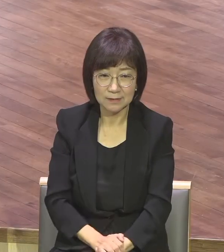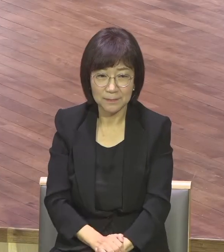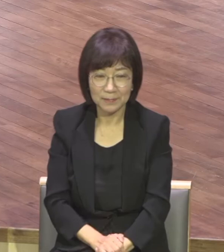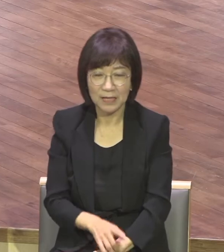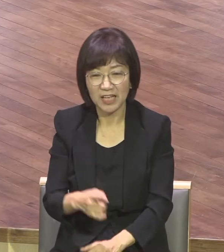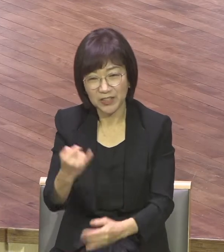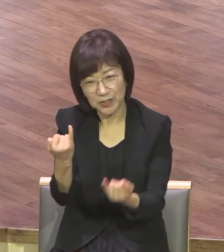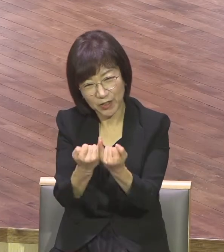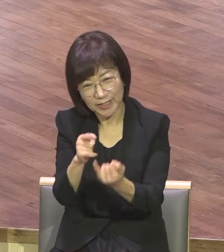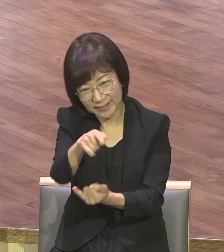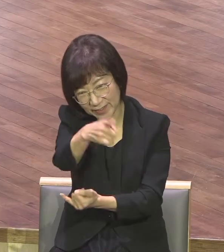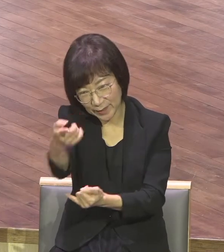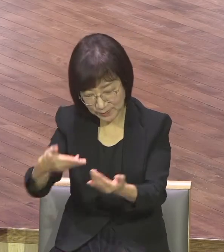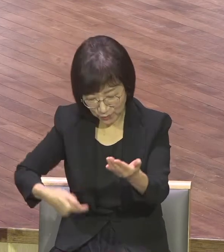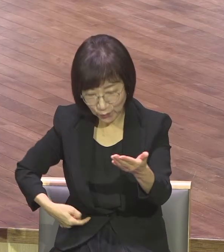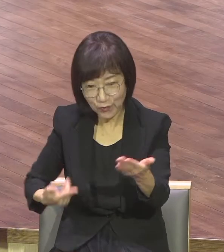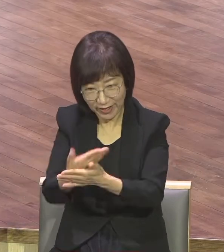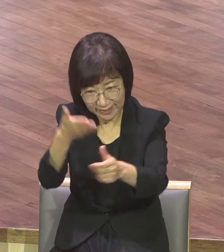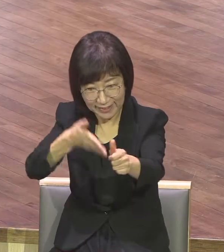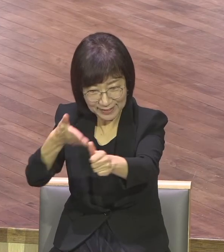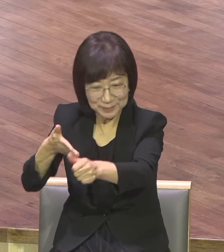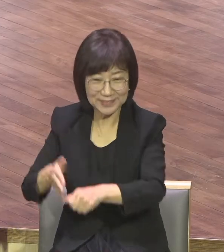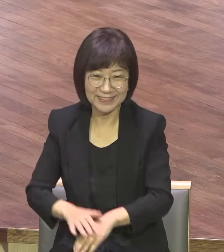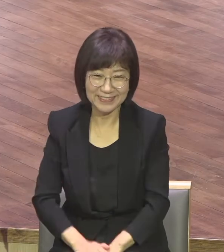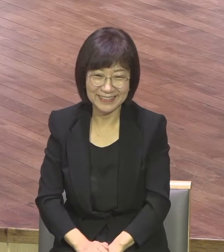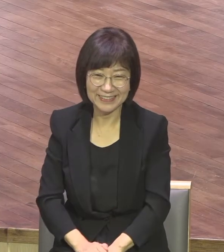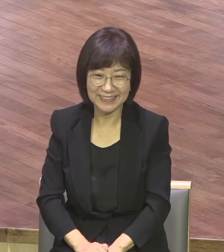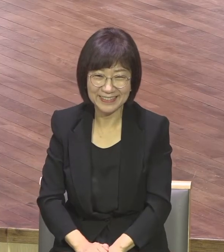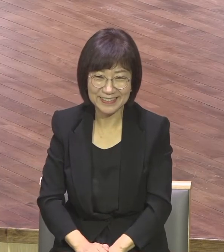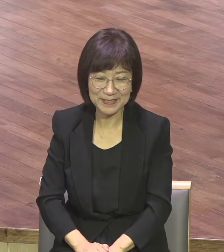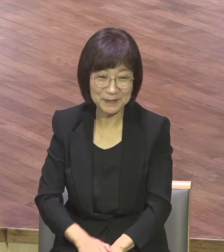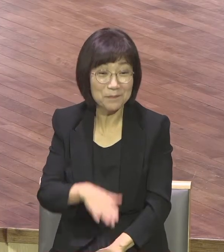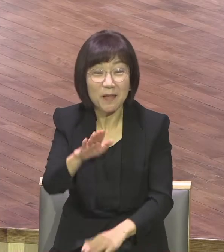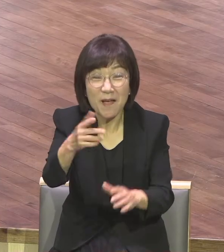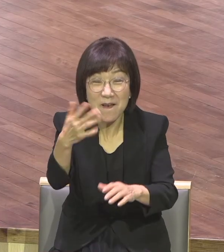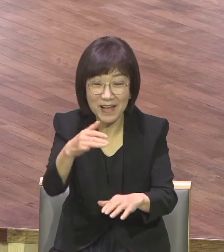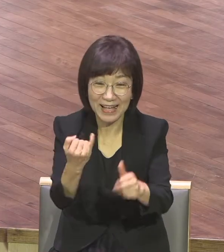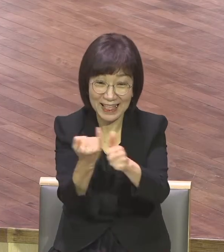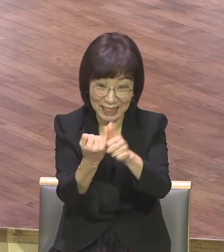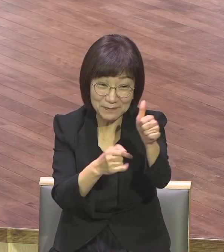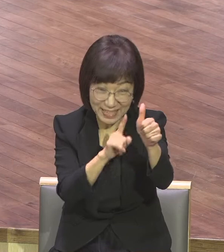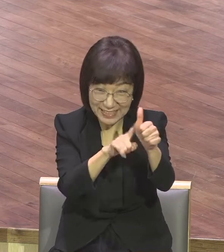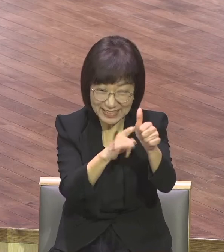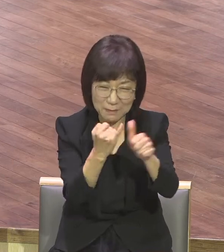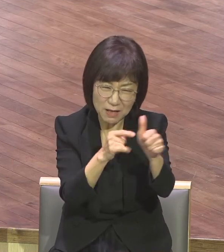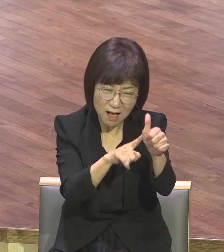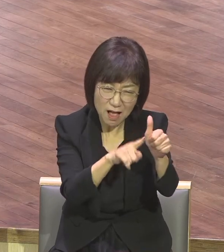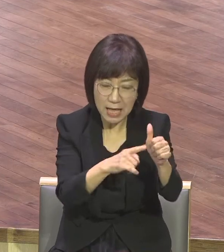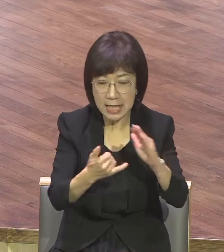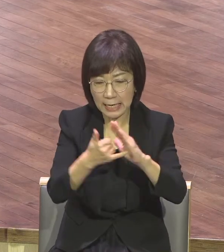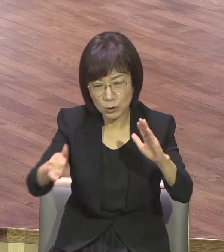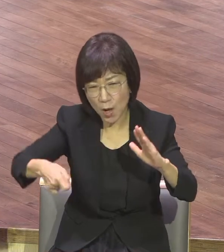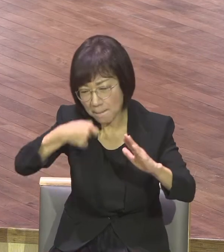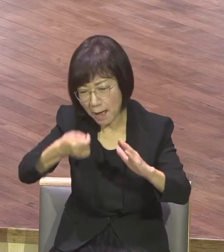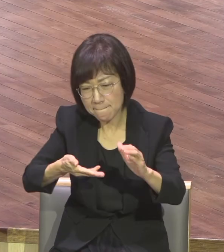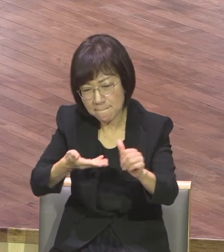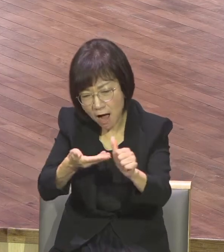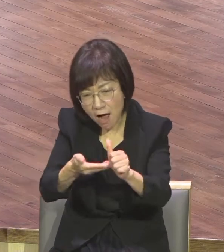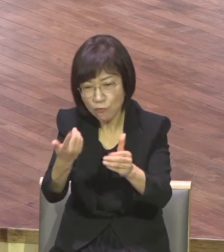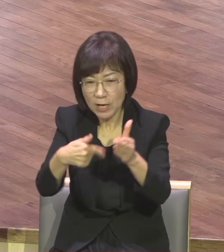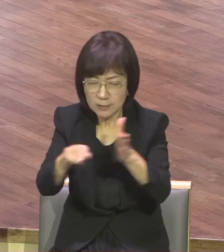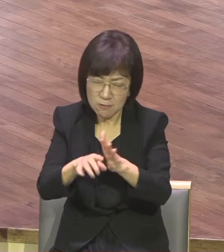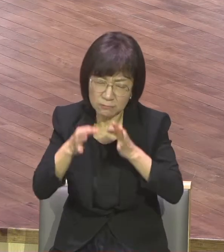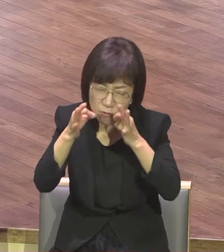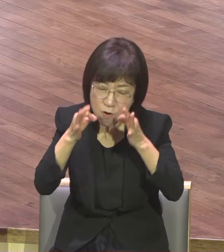여자들 회개해야 돼요. 남편들이 말이요, 남자의 본능은 그렇습니다. 한 가족을 먹여 살리려고 그냥 생을